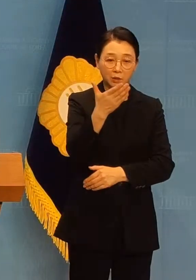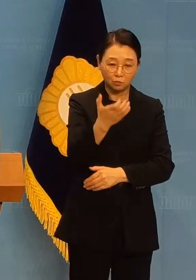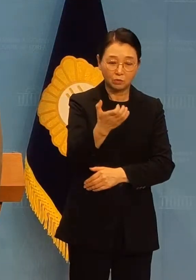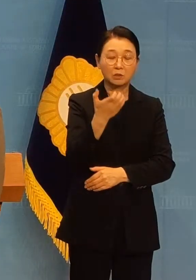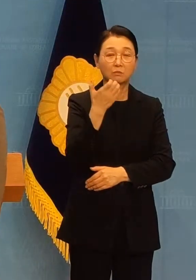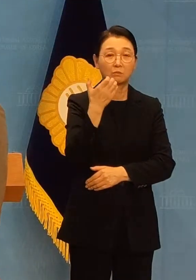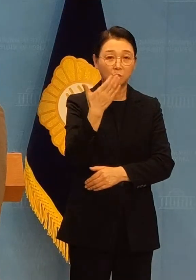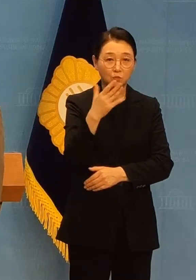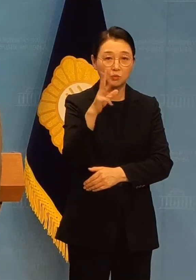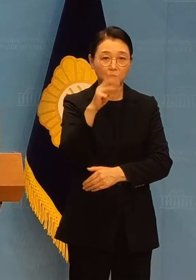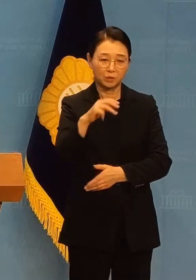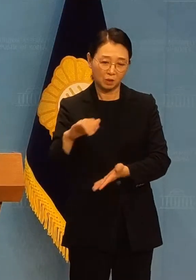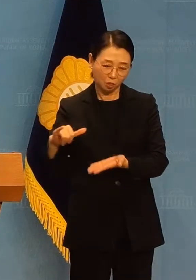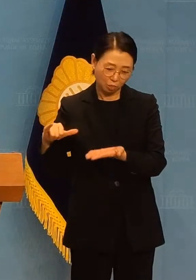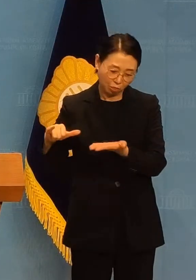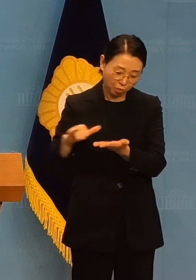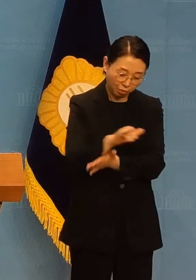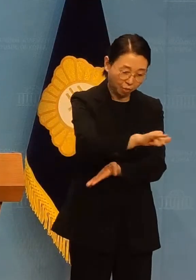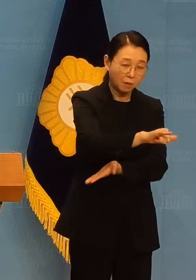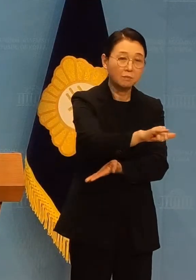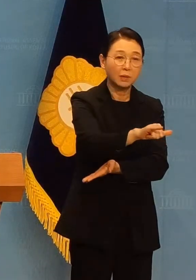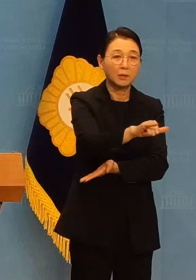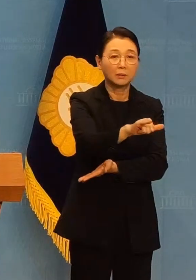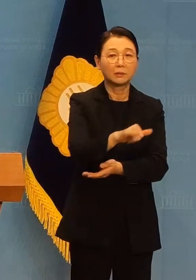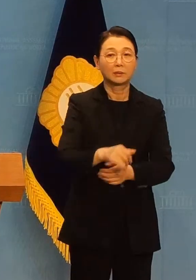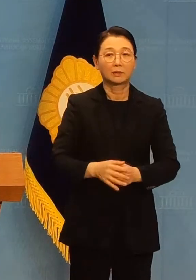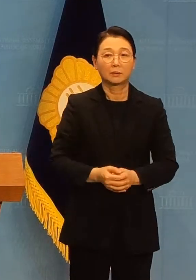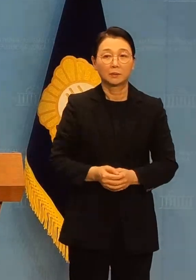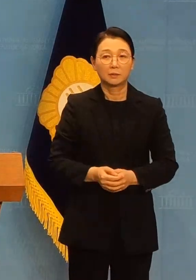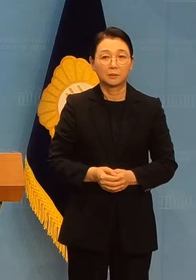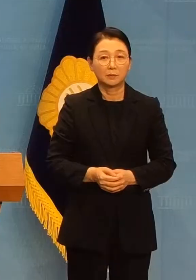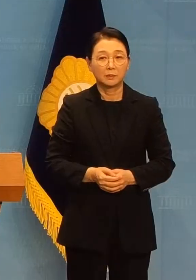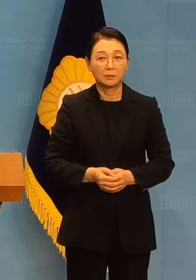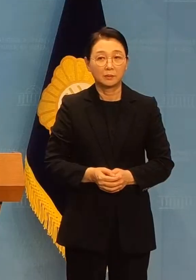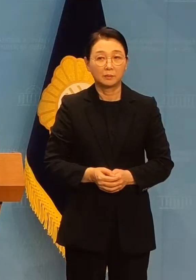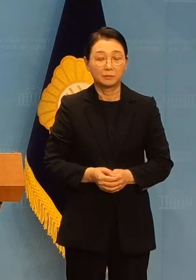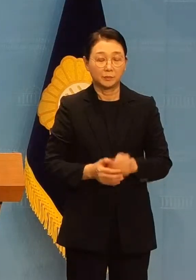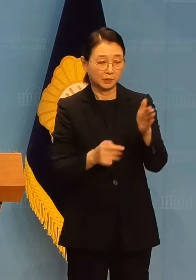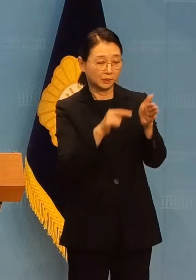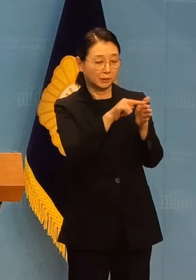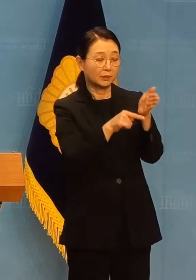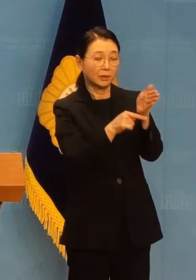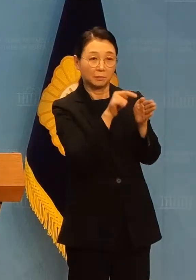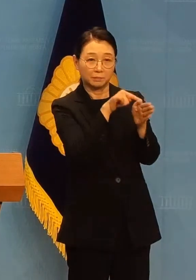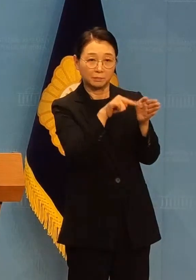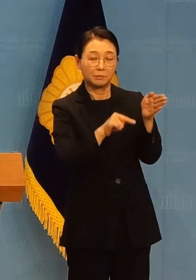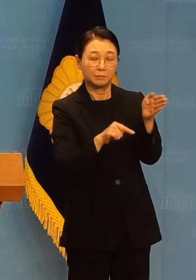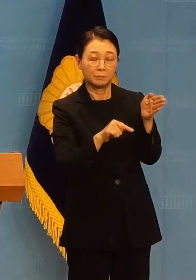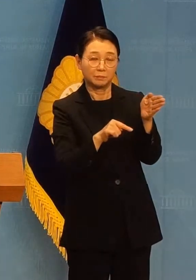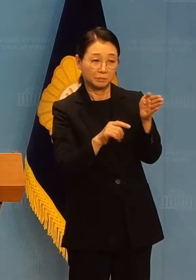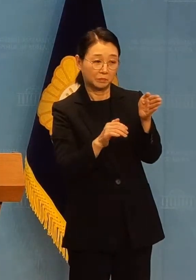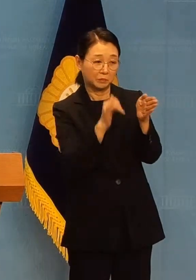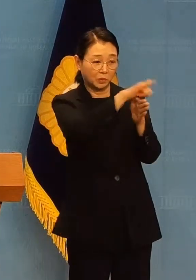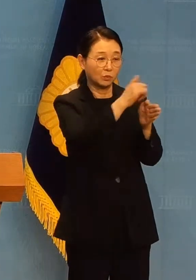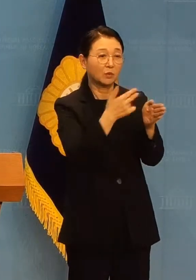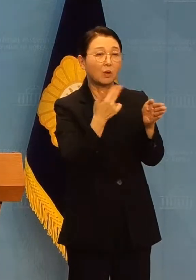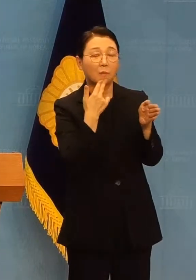1799m가 활주가 됐습니다. 그런데 이 로컬라이저, 이곳에 둔덕이